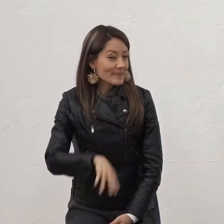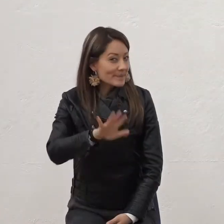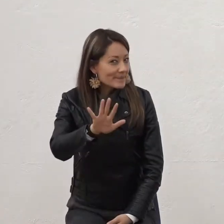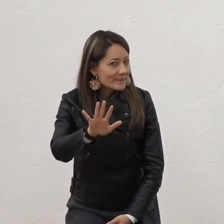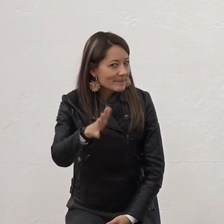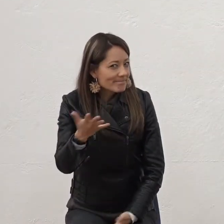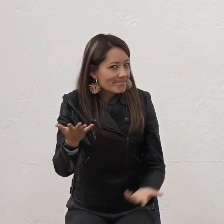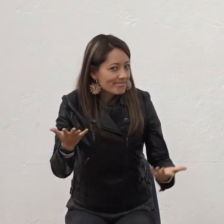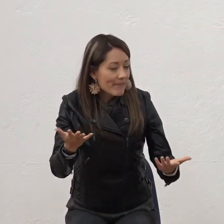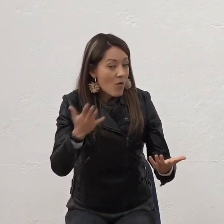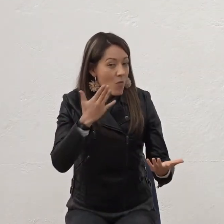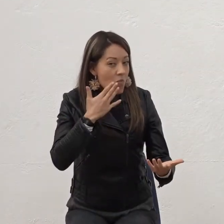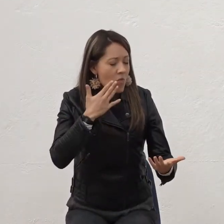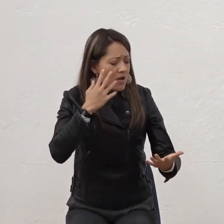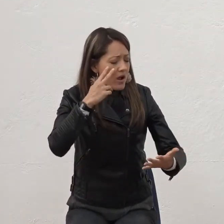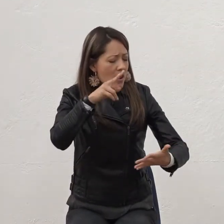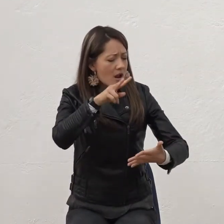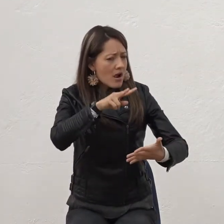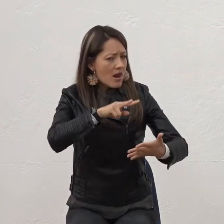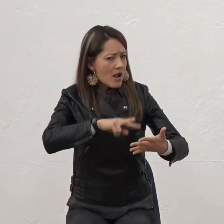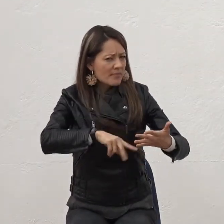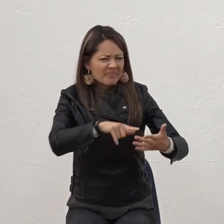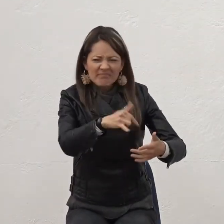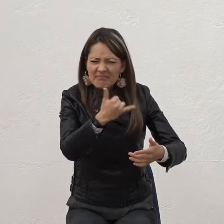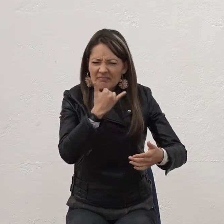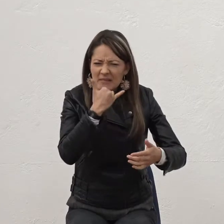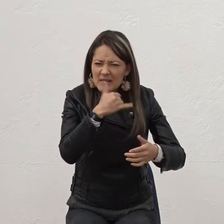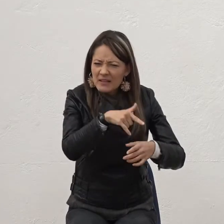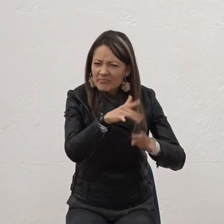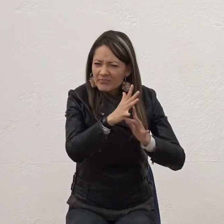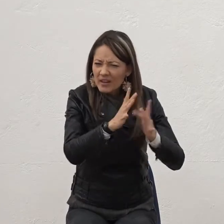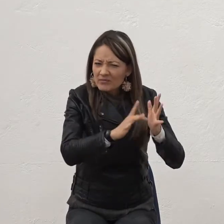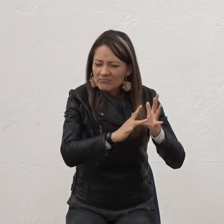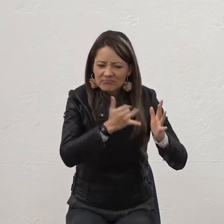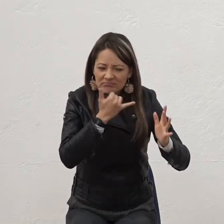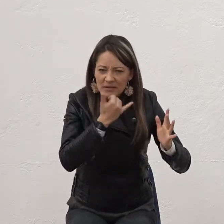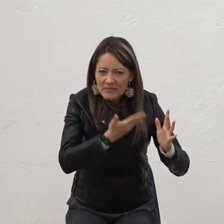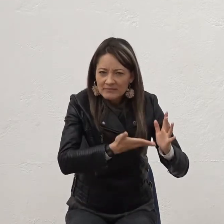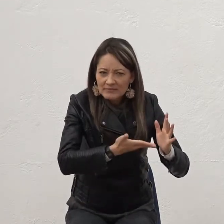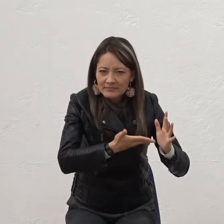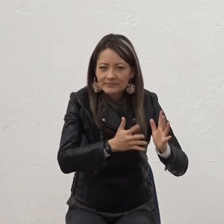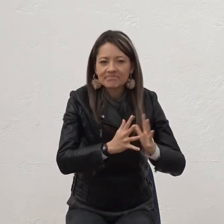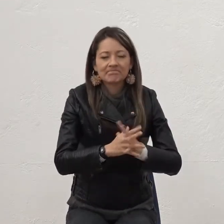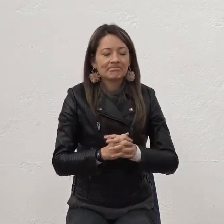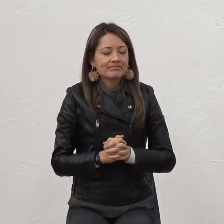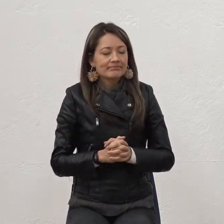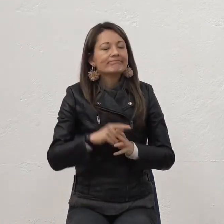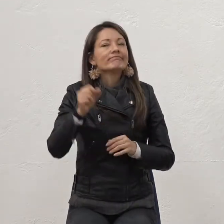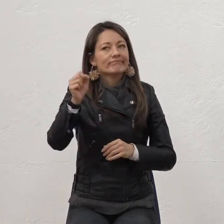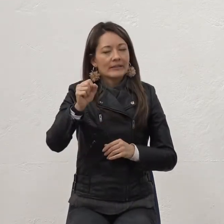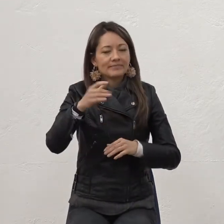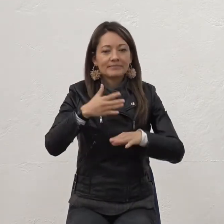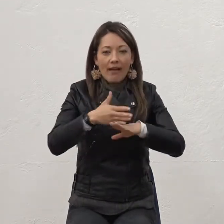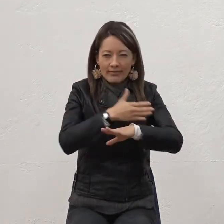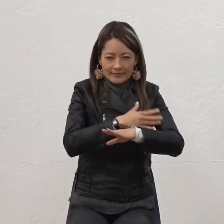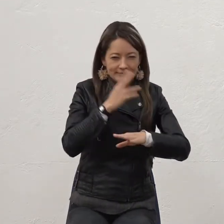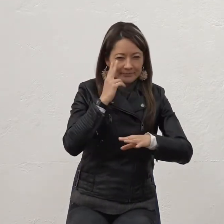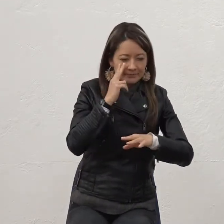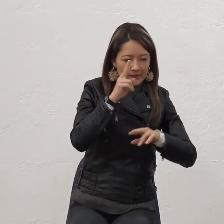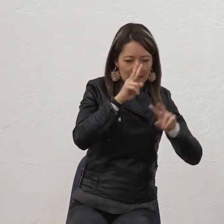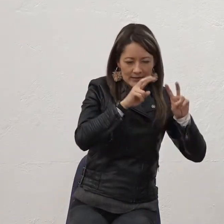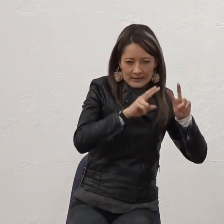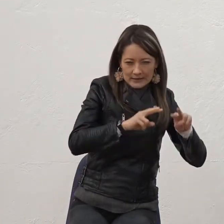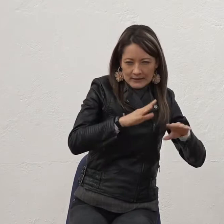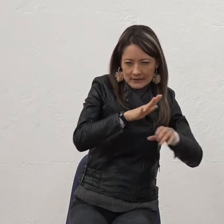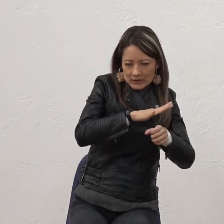Entonces, cuando estamos viendo qué estaba pasando con Jesús, qué había pasado, si miramos un poco